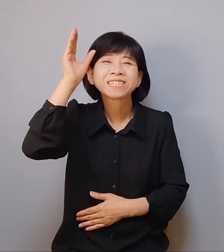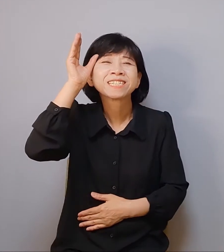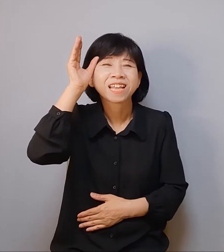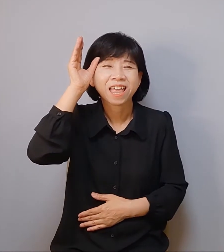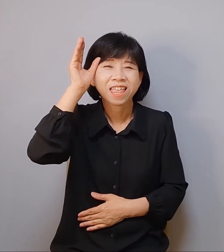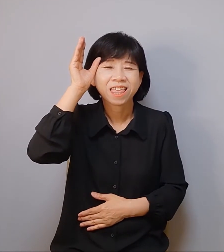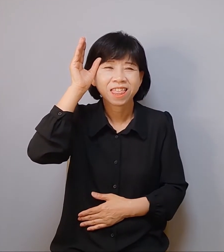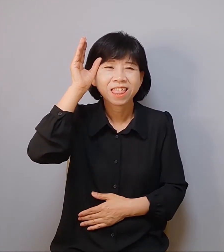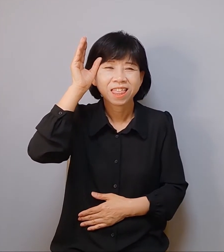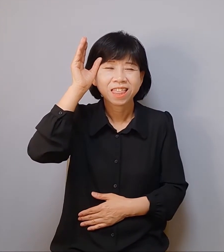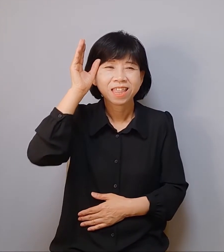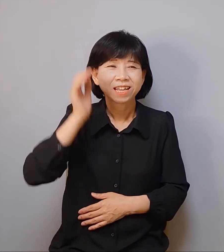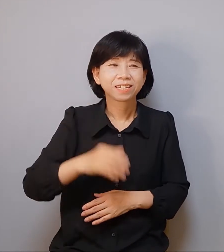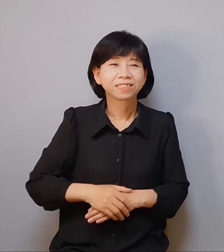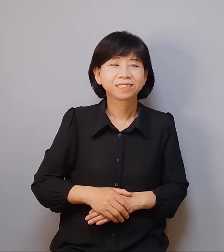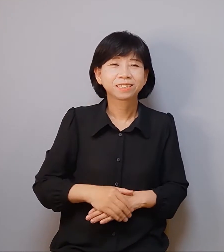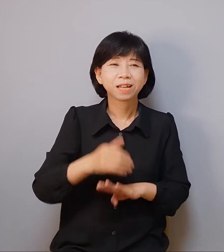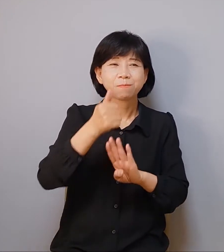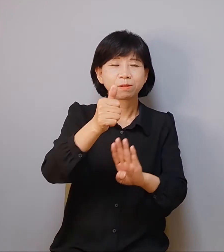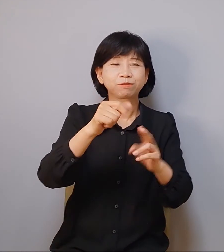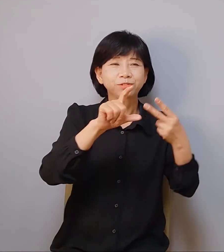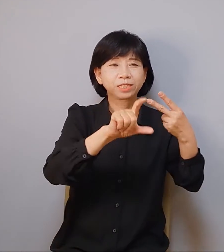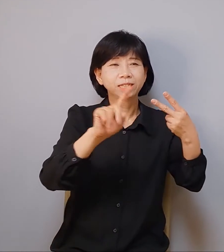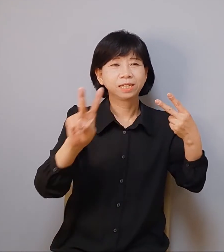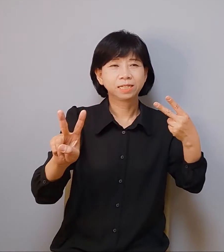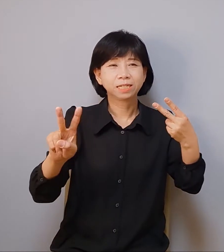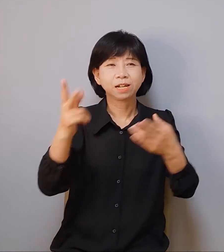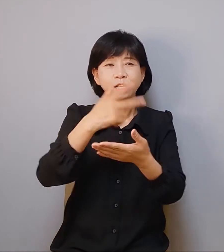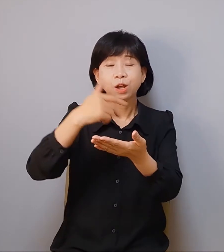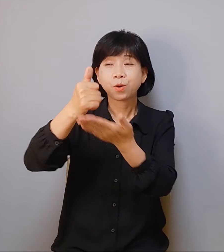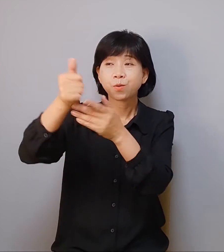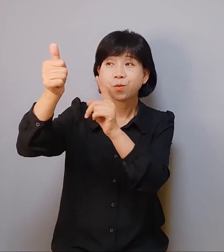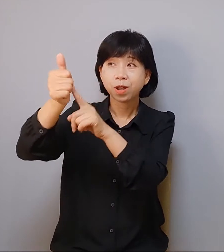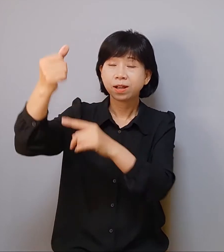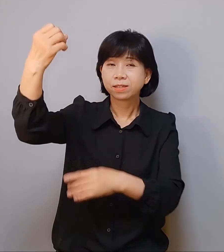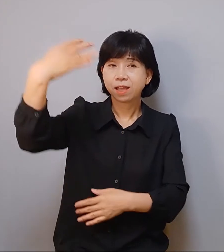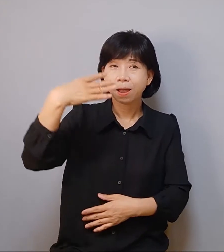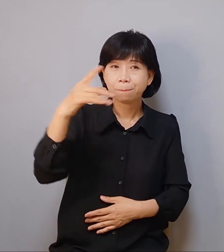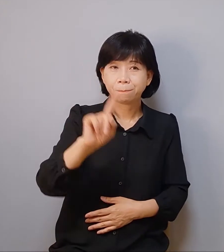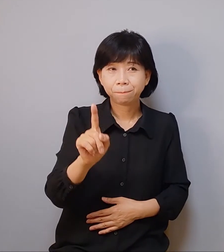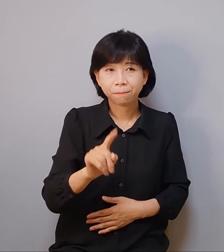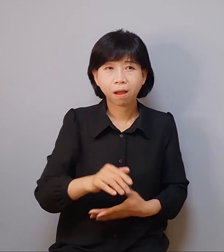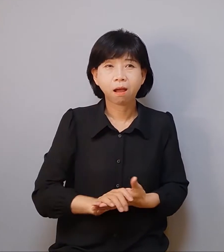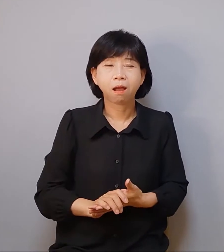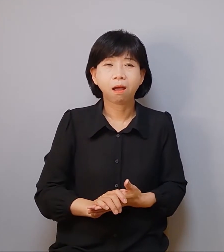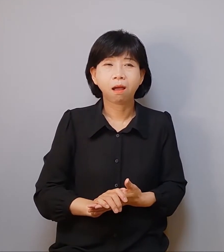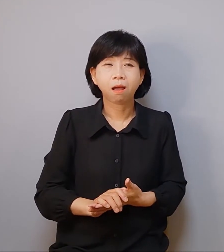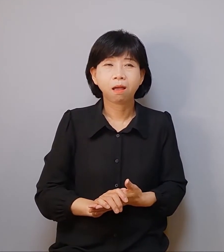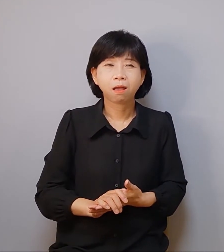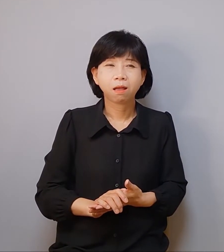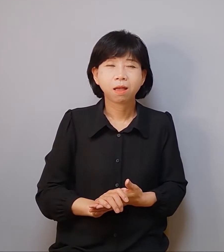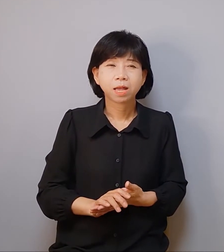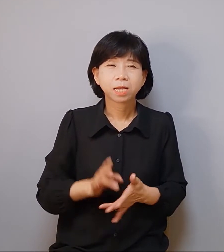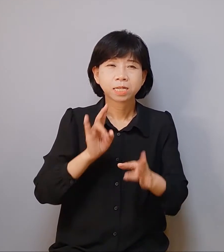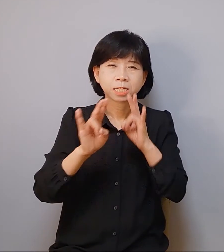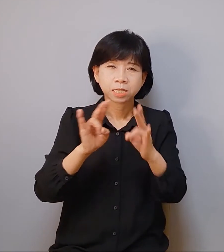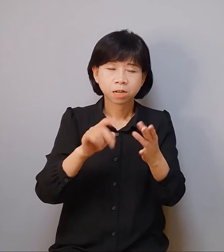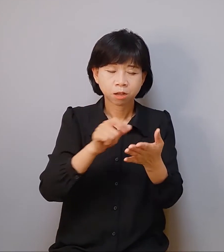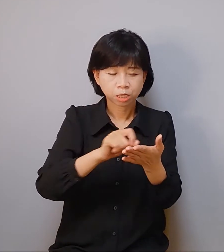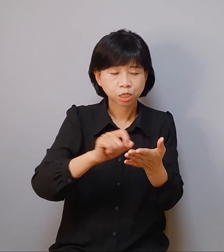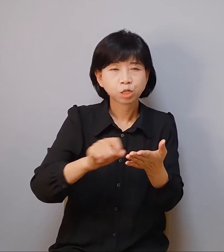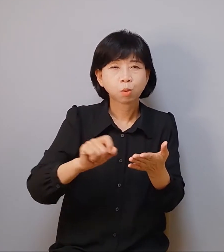2절 이어서 볼까요? 2절. 여호와께서 내게 대답하여 이르시되 너는 이 묵시를 기록하여 어디에요?